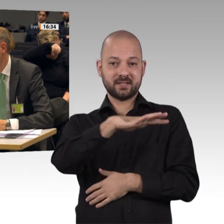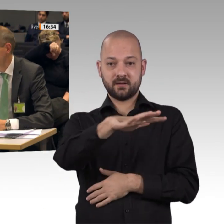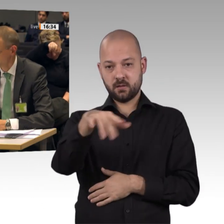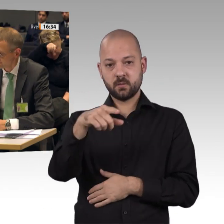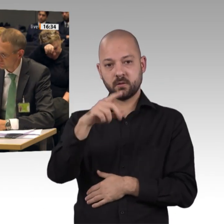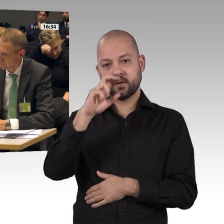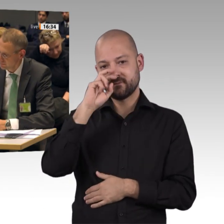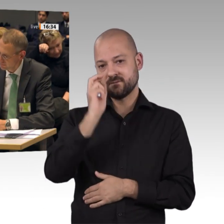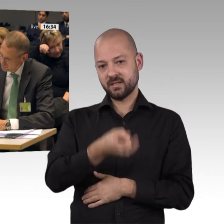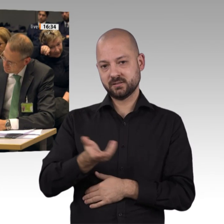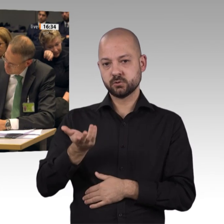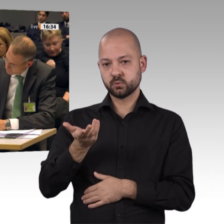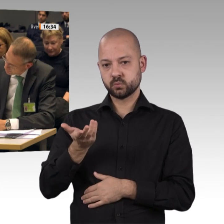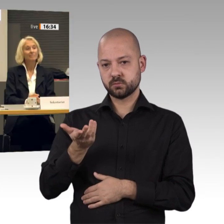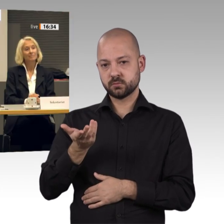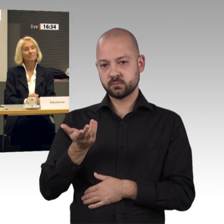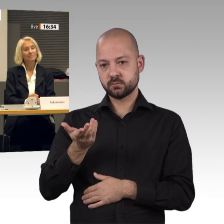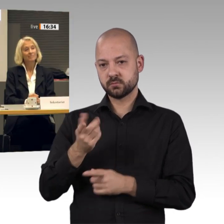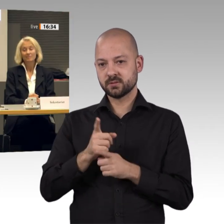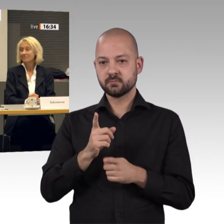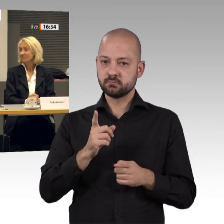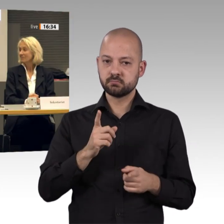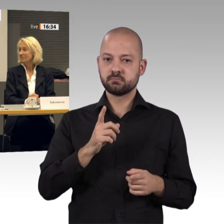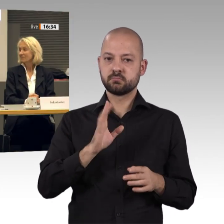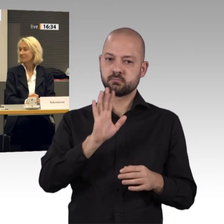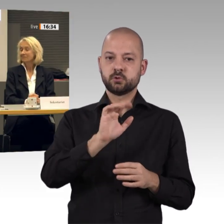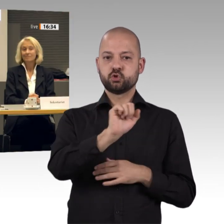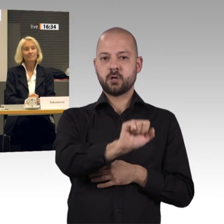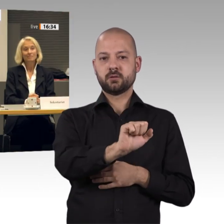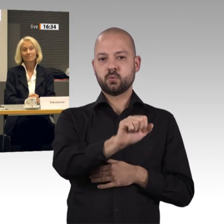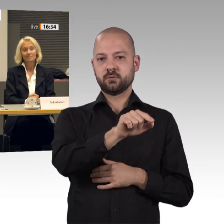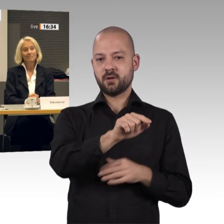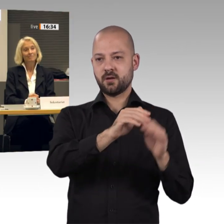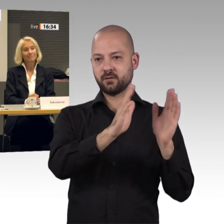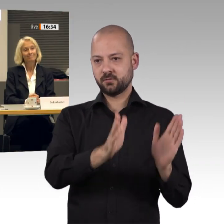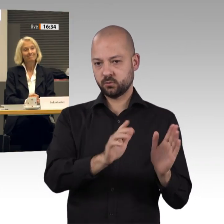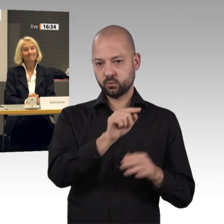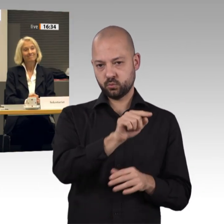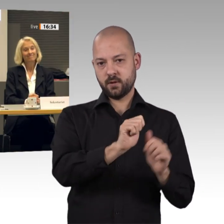decken. Dankeschön. Dann hat die Frau Kollegin Rüffer.